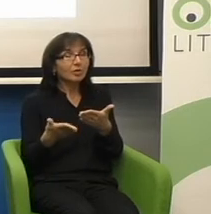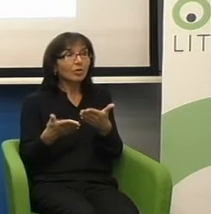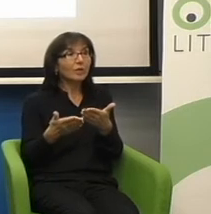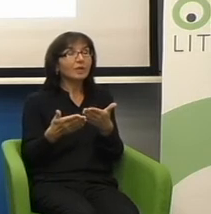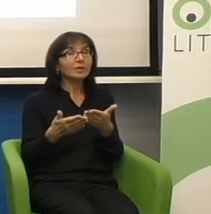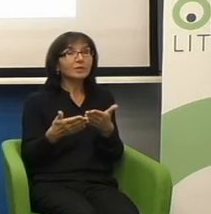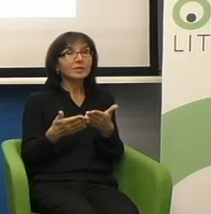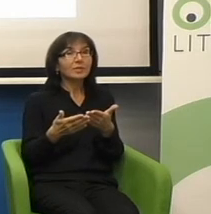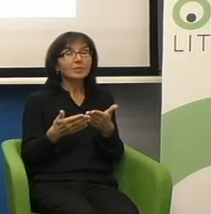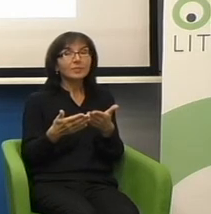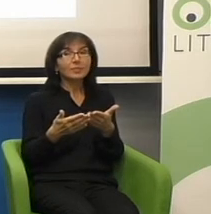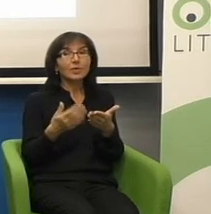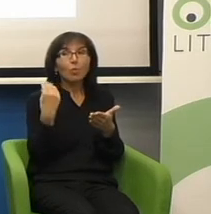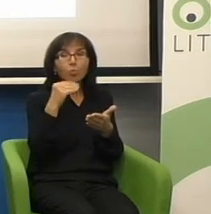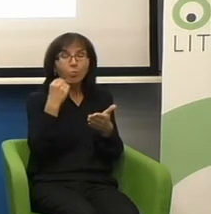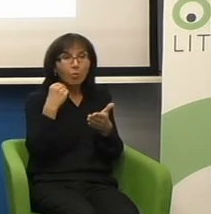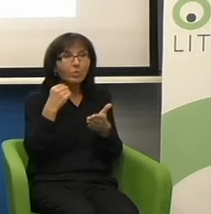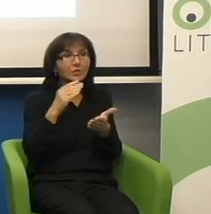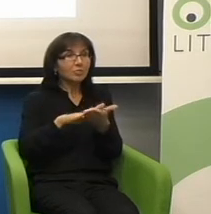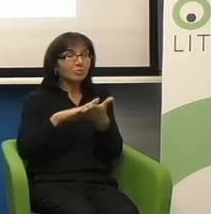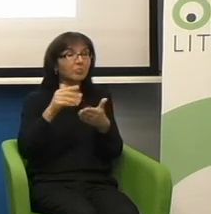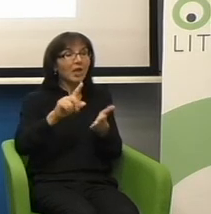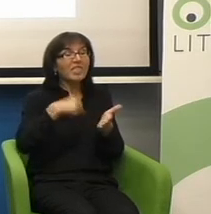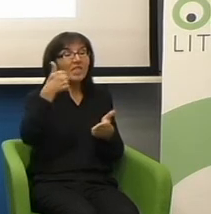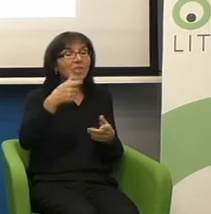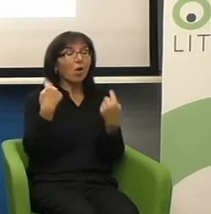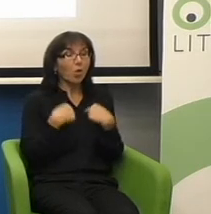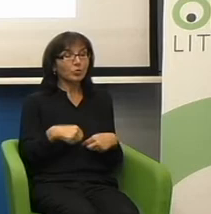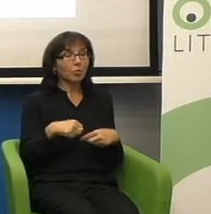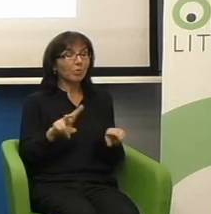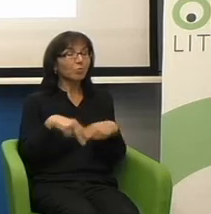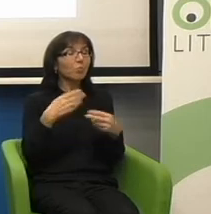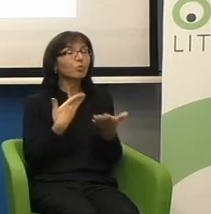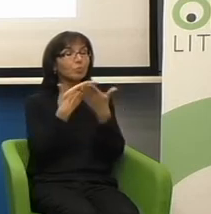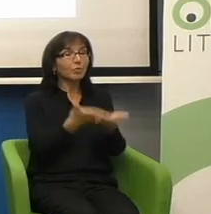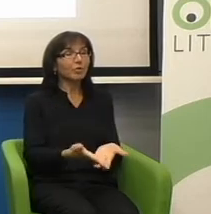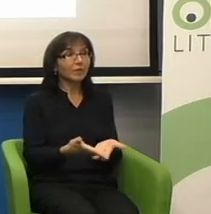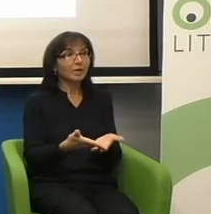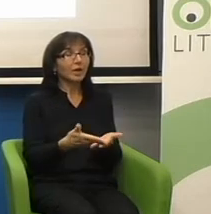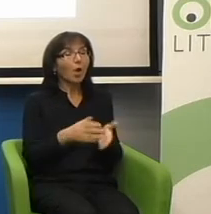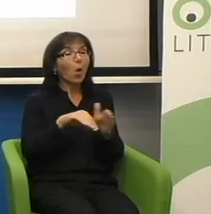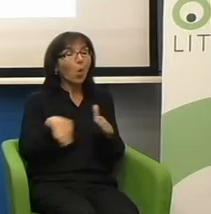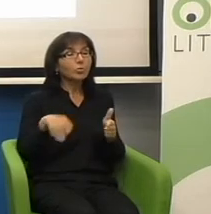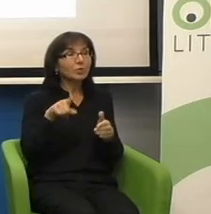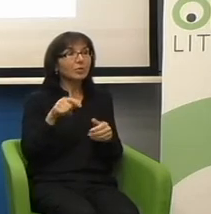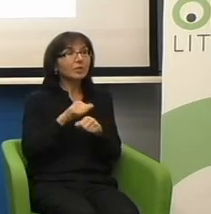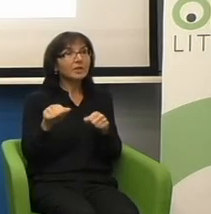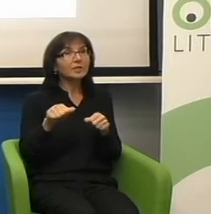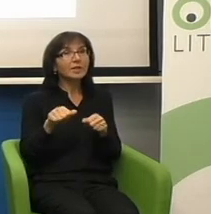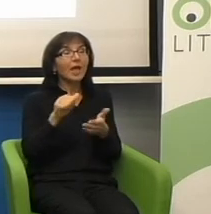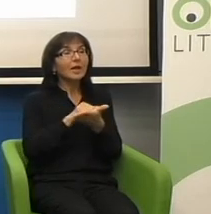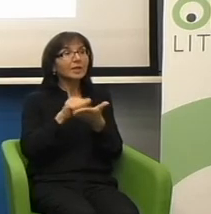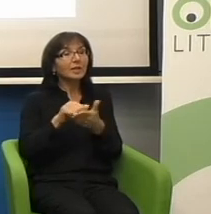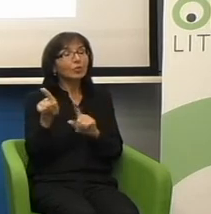była, jako jedna z osób nominowanych. Oprócz tego jest oczywiście redaktor